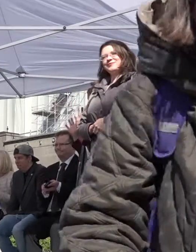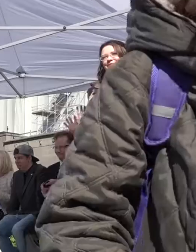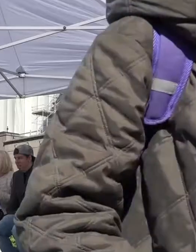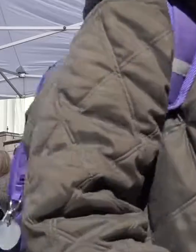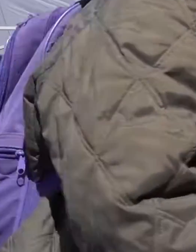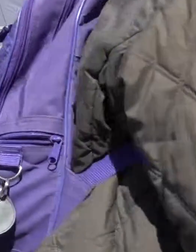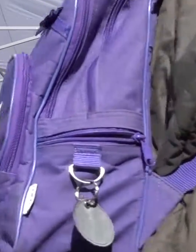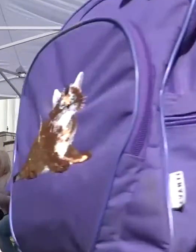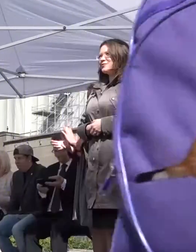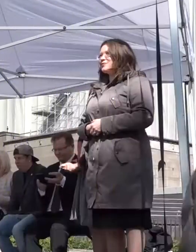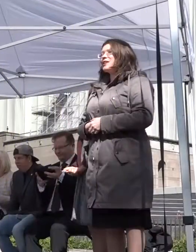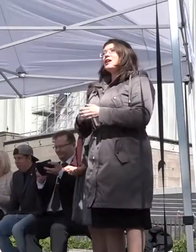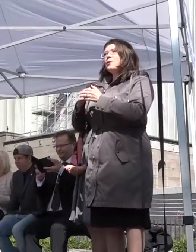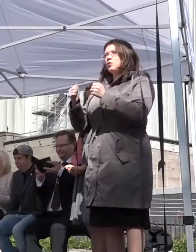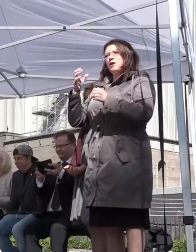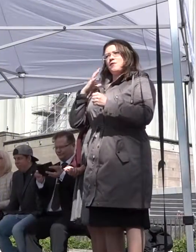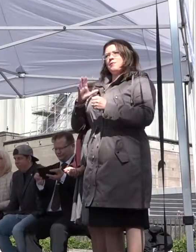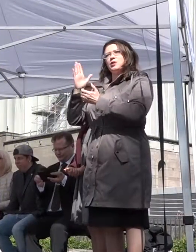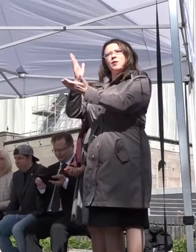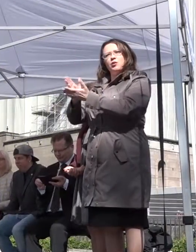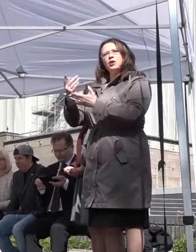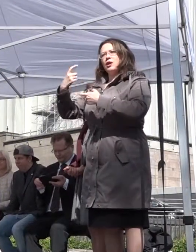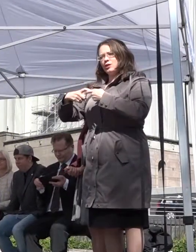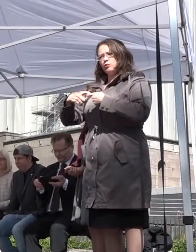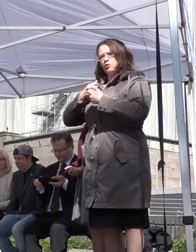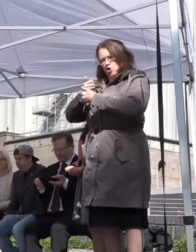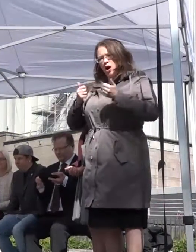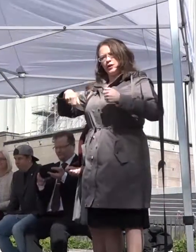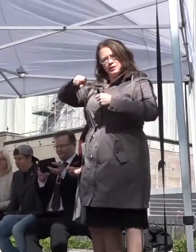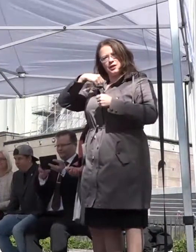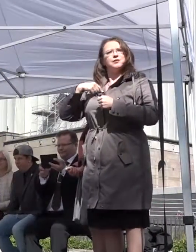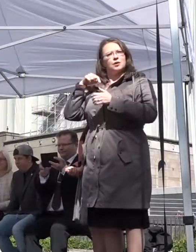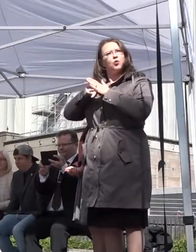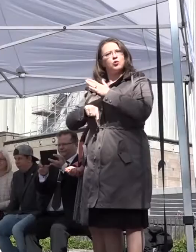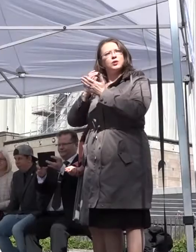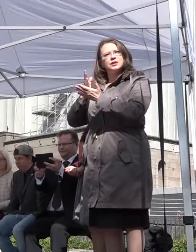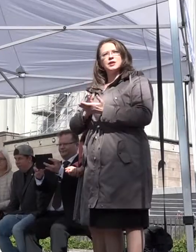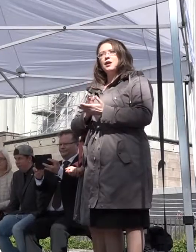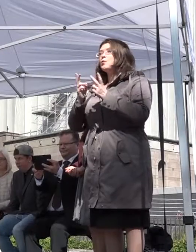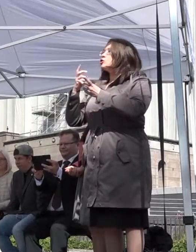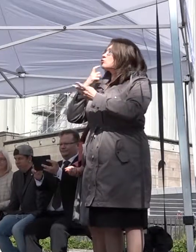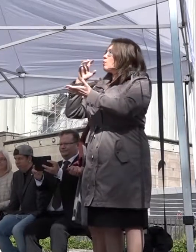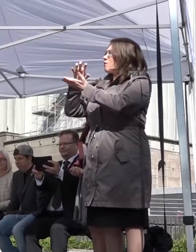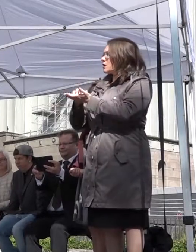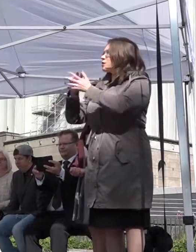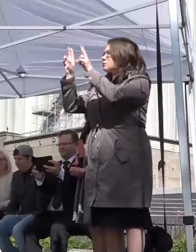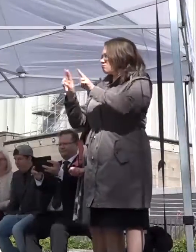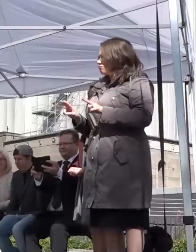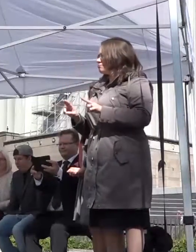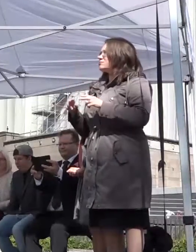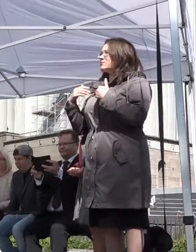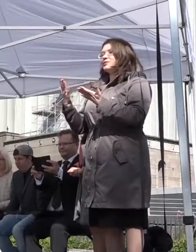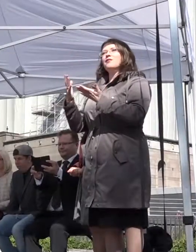Mutta vammaisten oikeudet ovat meidän kaikkien asia. Ja onnea myös Suomen valtiolle. Valtiota voi